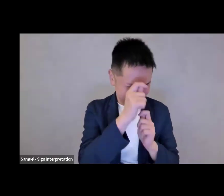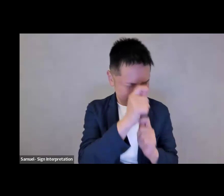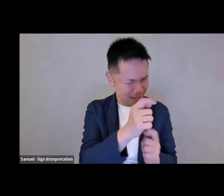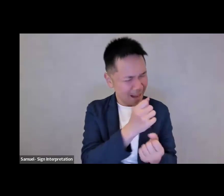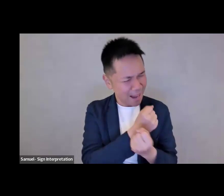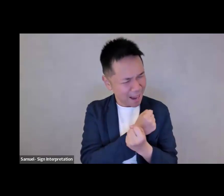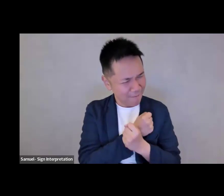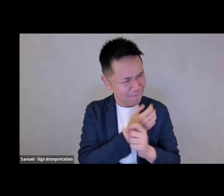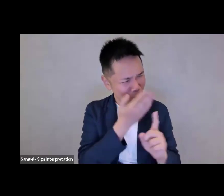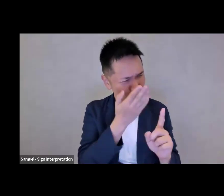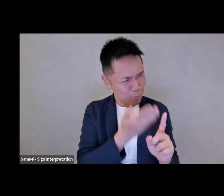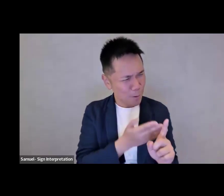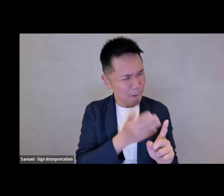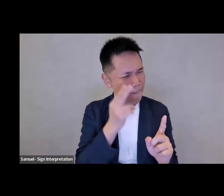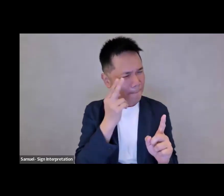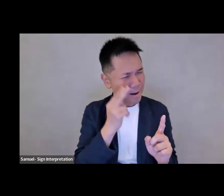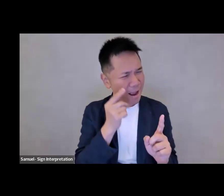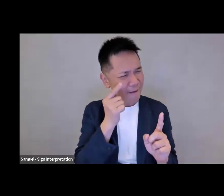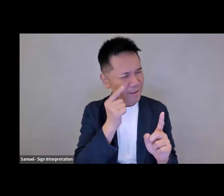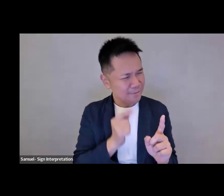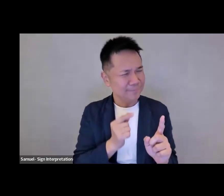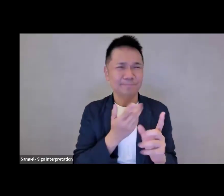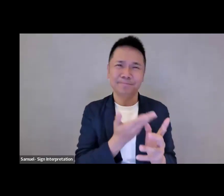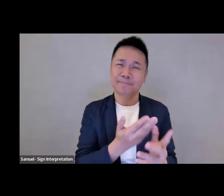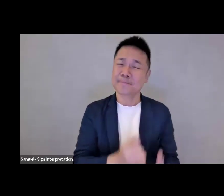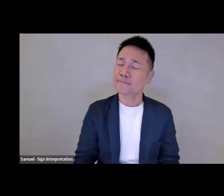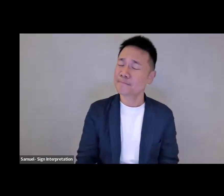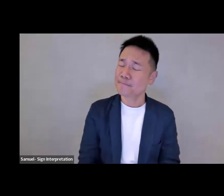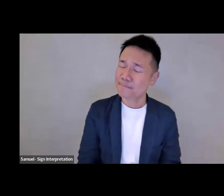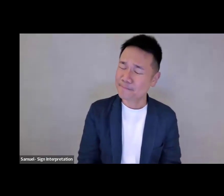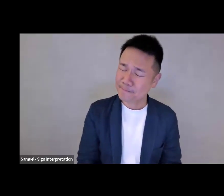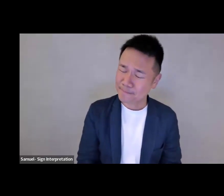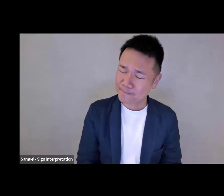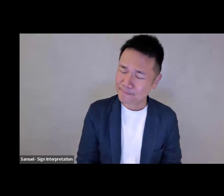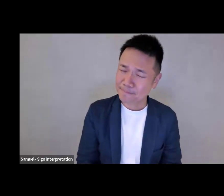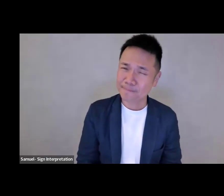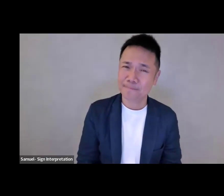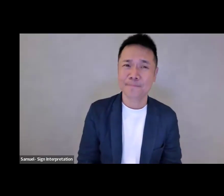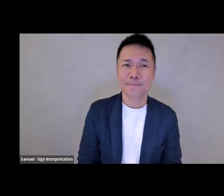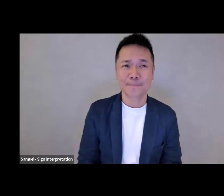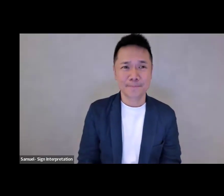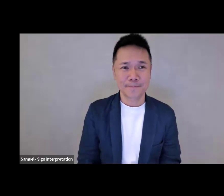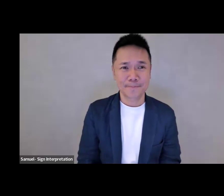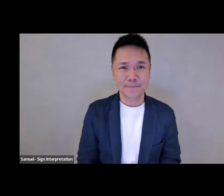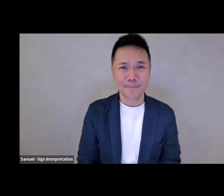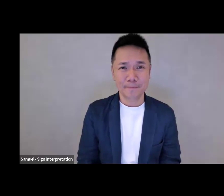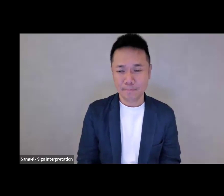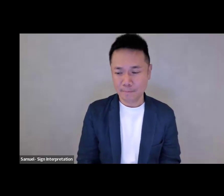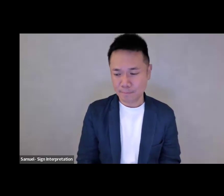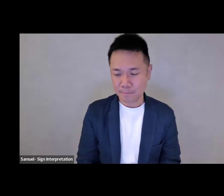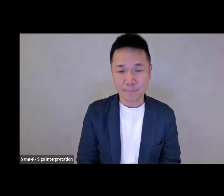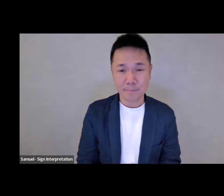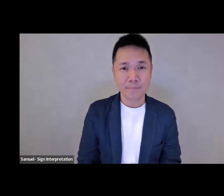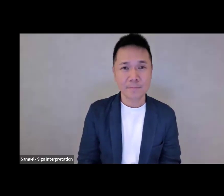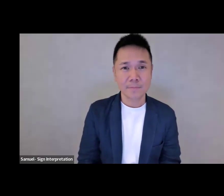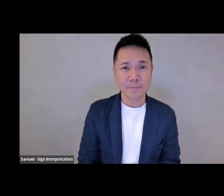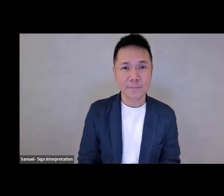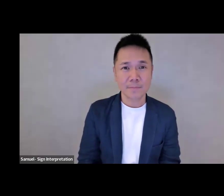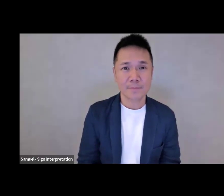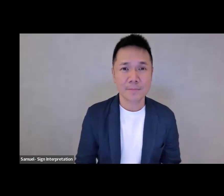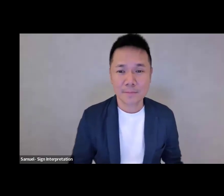感动的，在是我的爱以及我的纪念，对我们的 Bhargavi 博士。